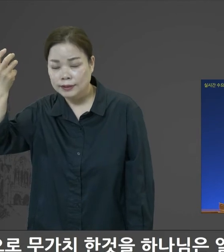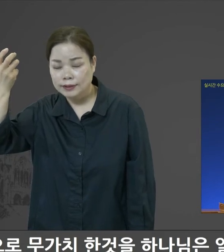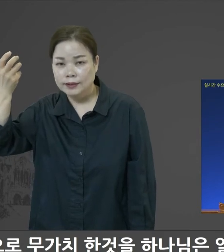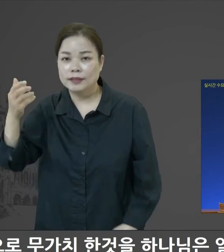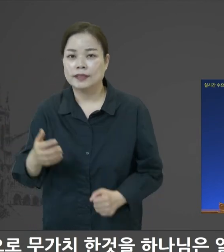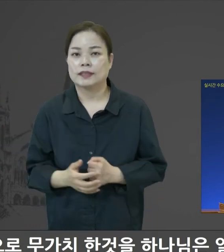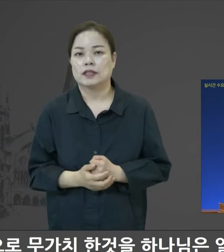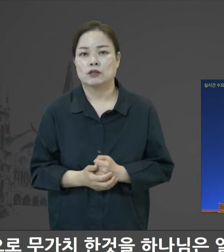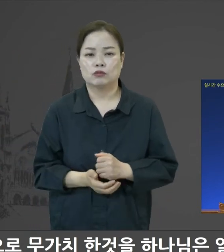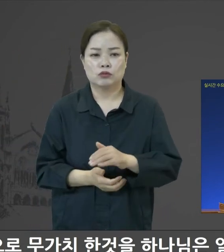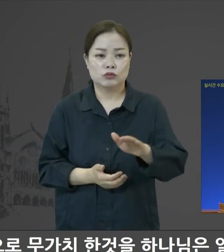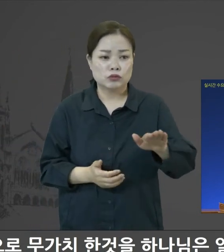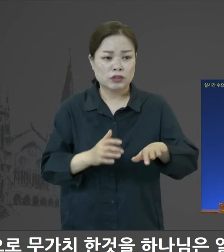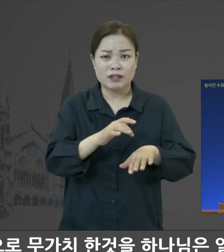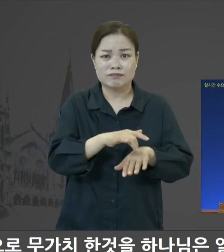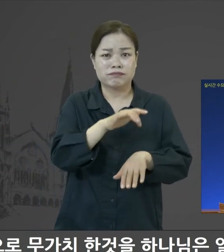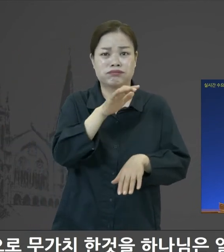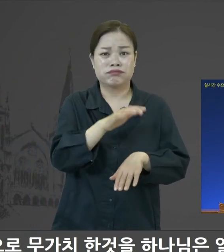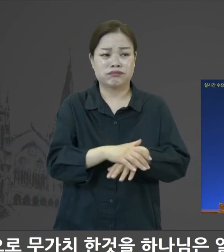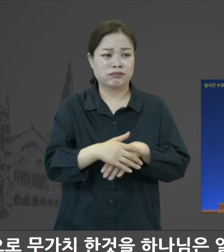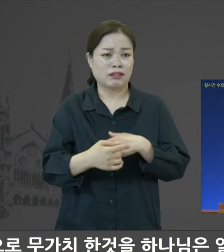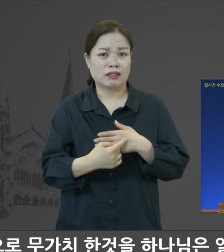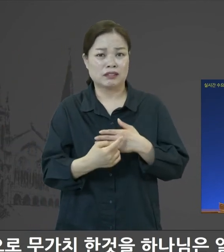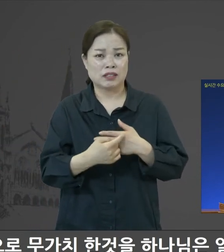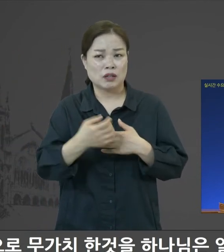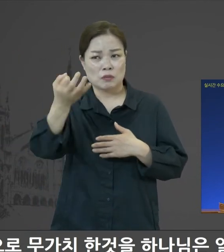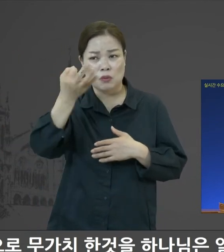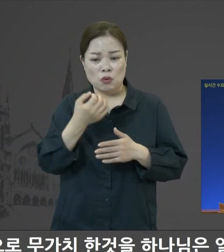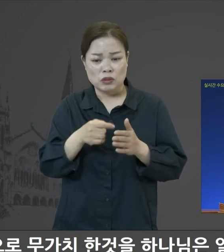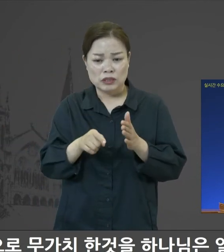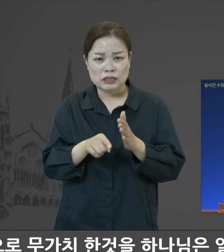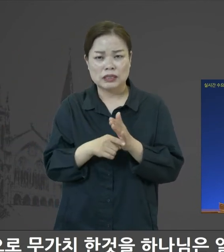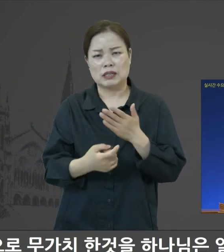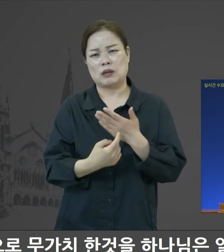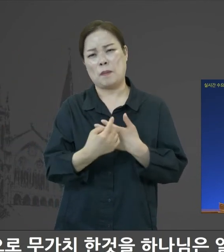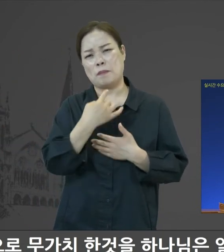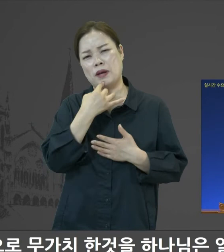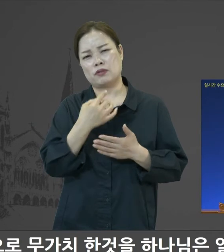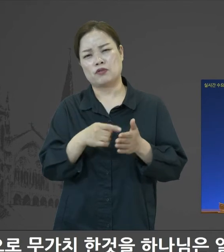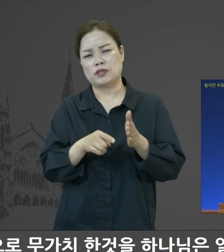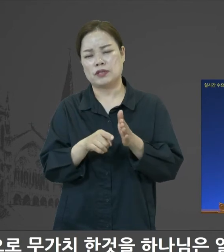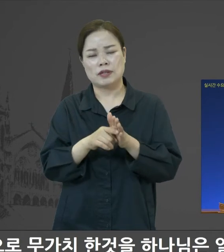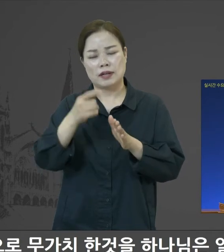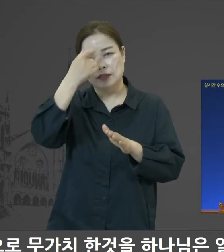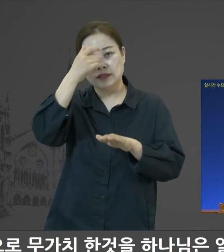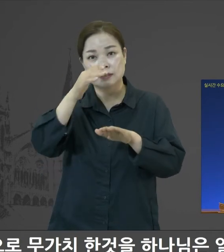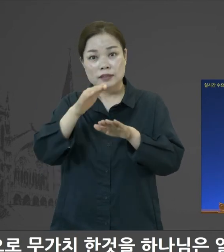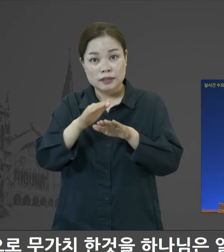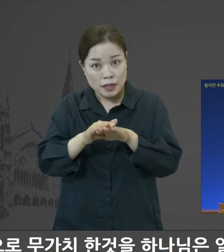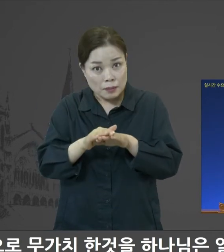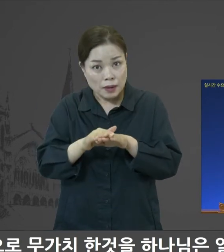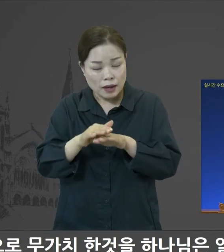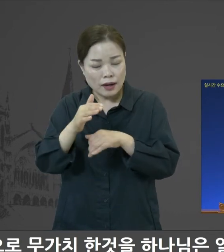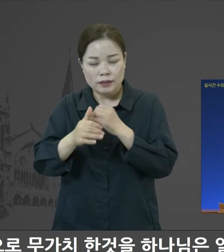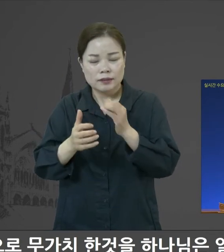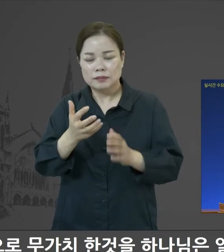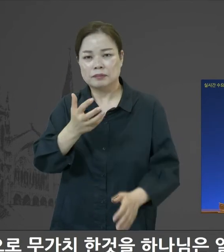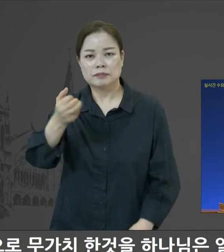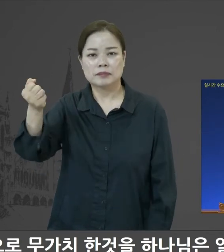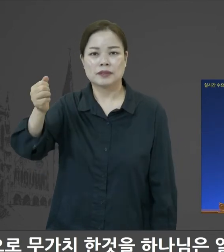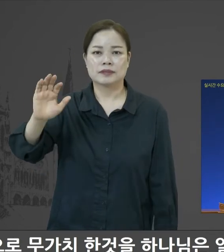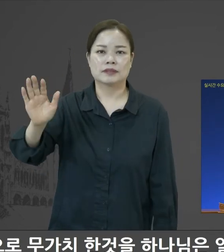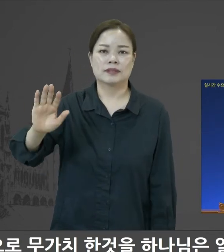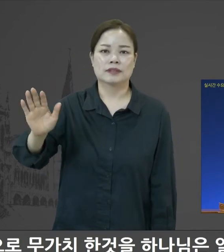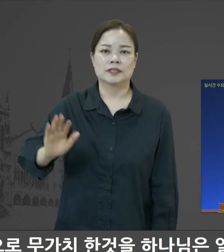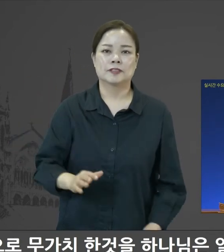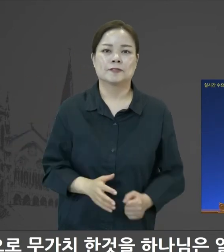때문에 우리가 형식적으로 겉으로 보이기 위한 겉만 번지르르한 그러한 예배, 제사 하나님 받지 않으신다는